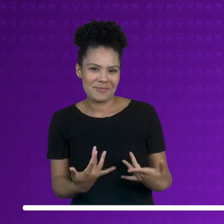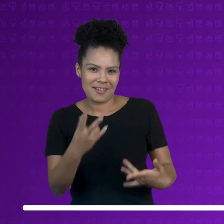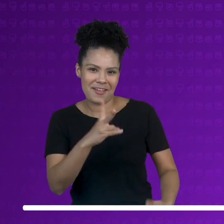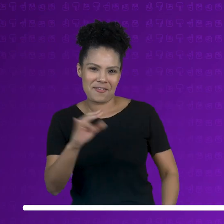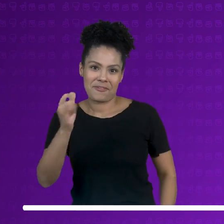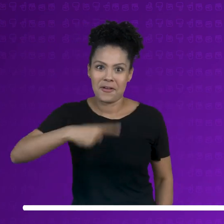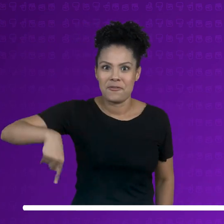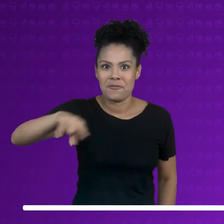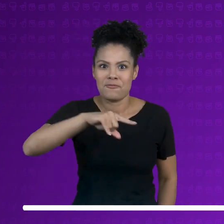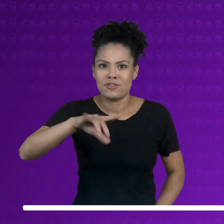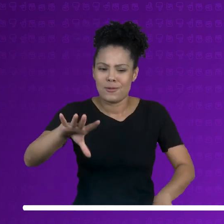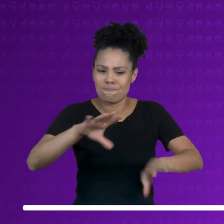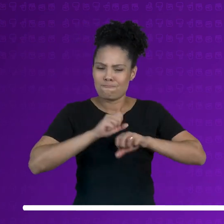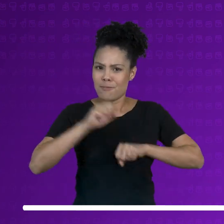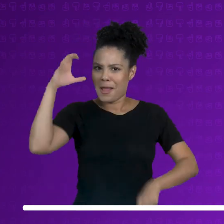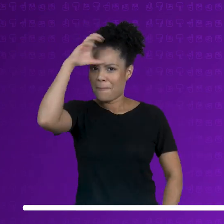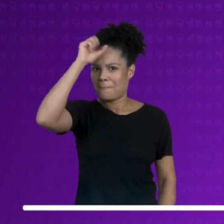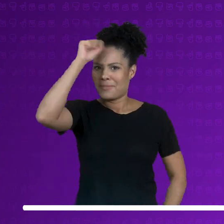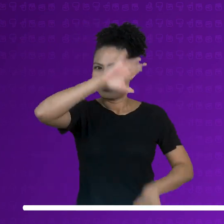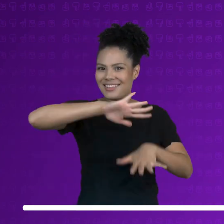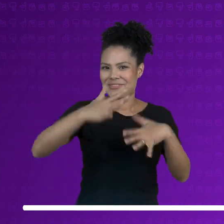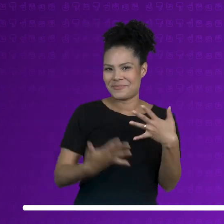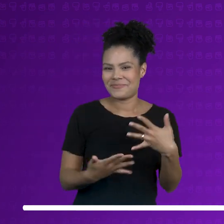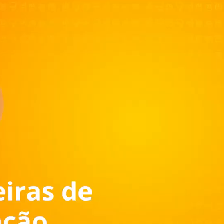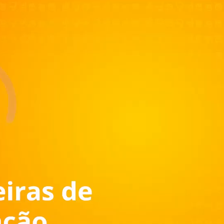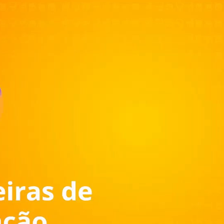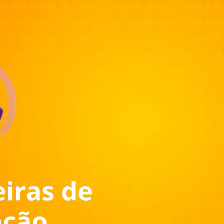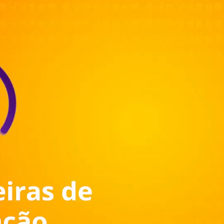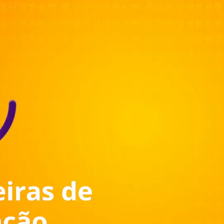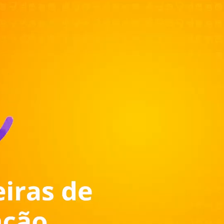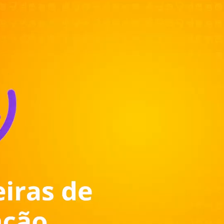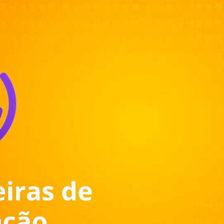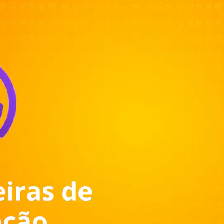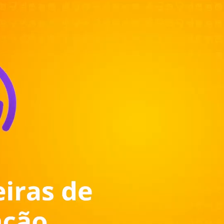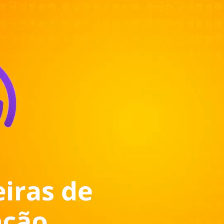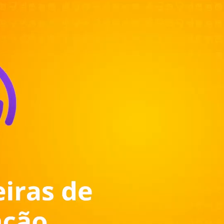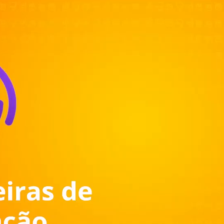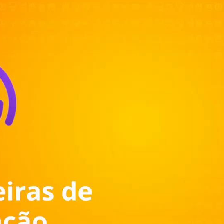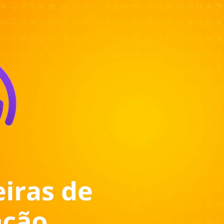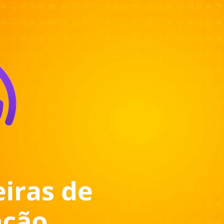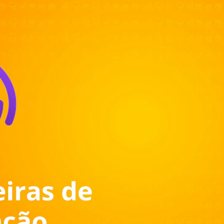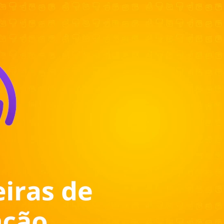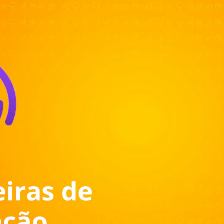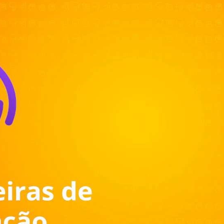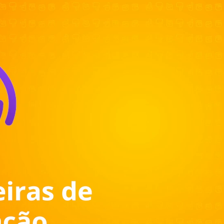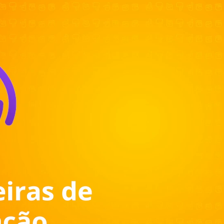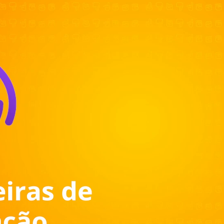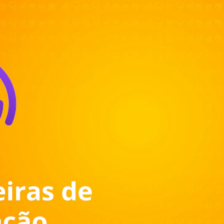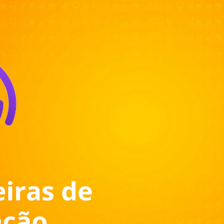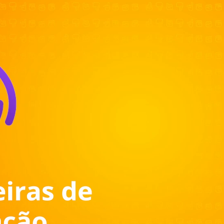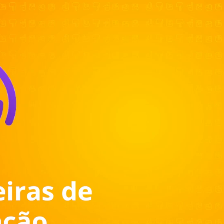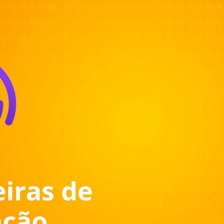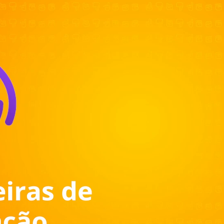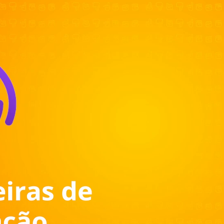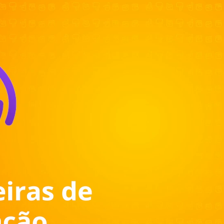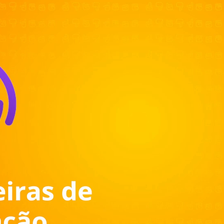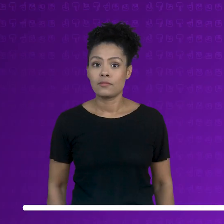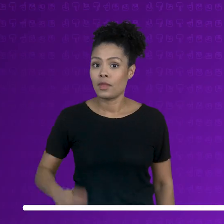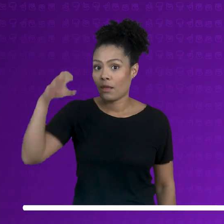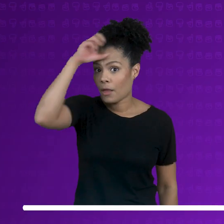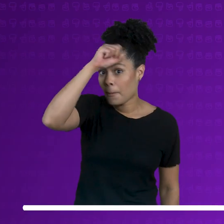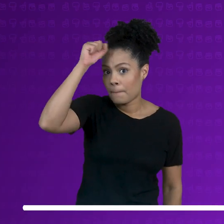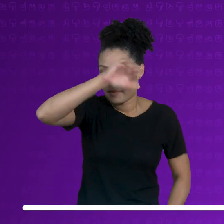vocês a aprenderem a língua brasileira de sinais. Razão número 1. Quebra de barreiras de comunicação.